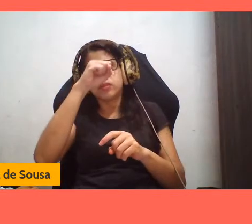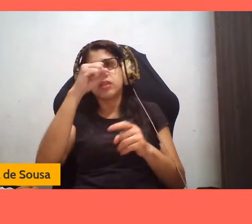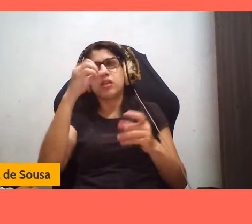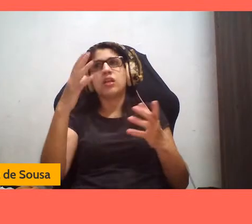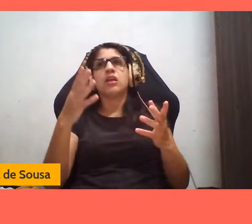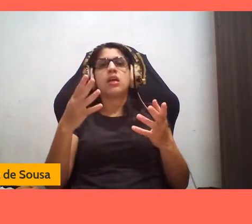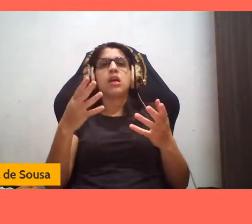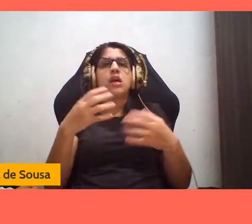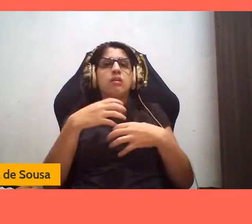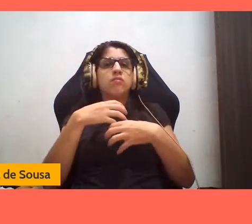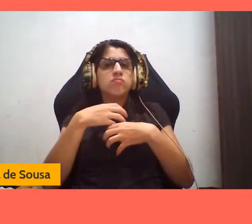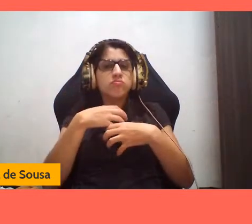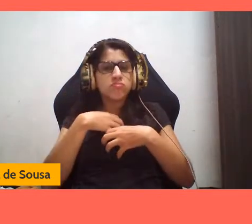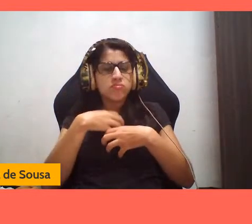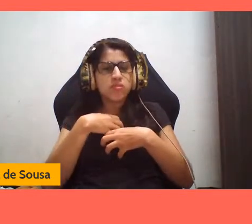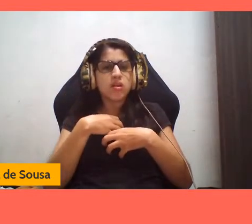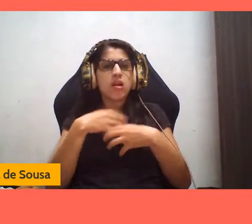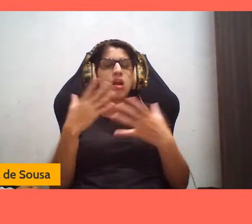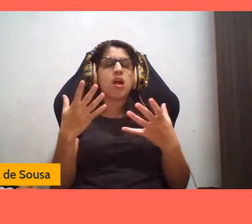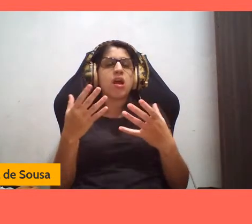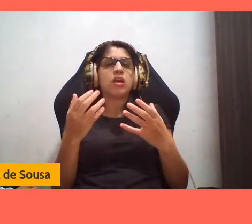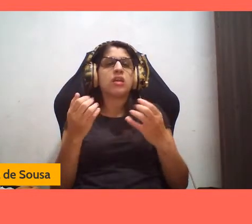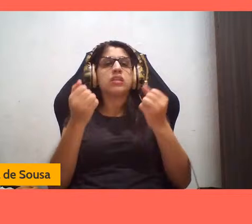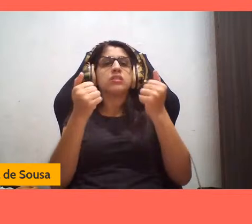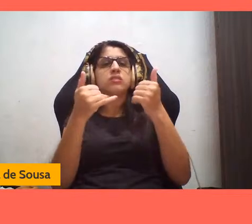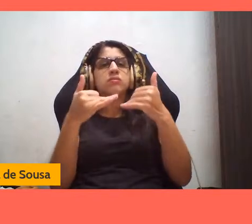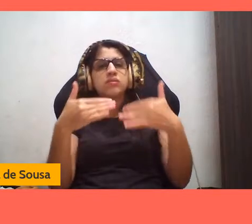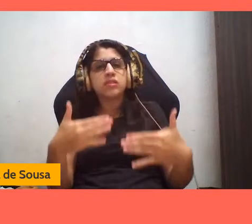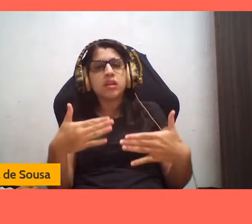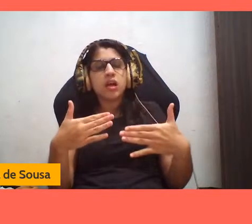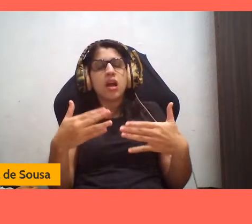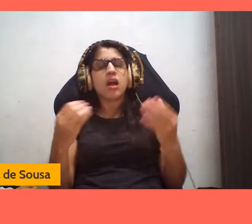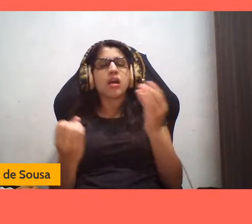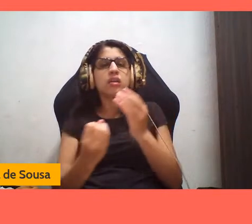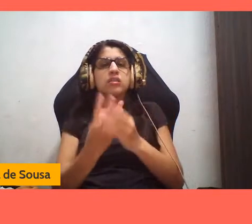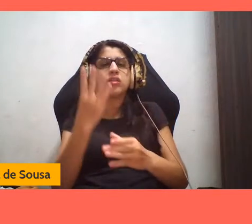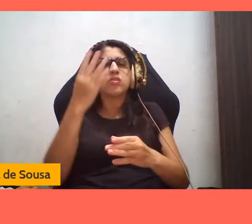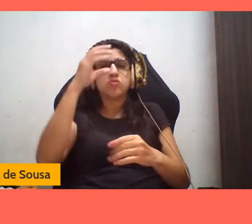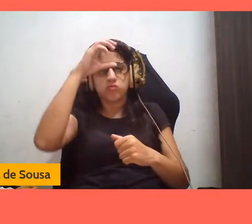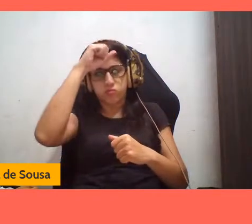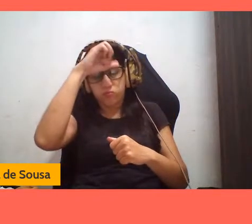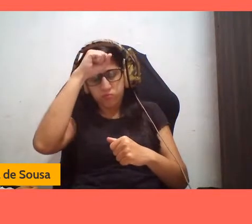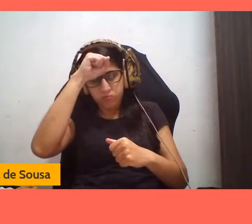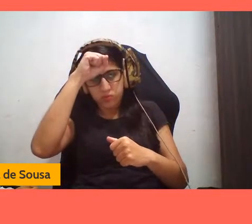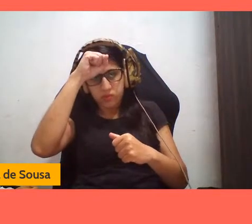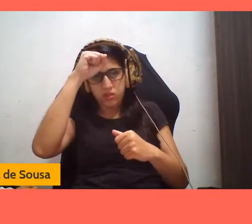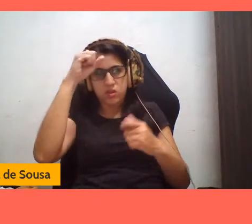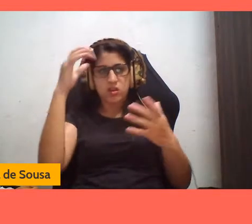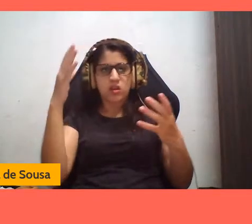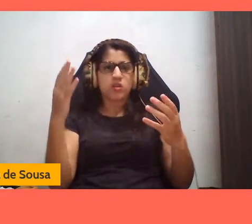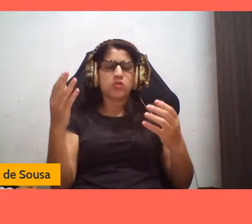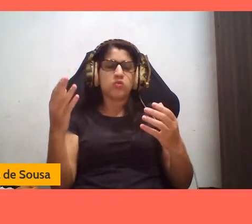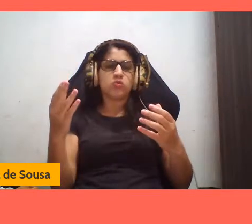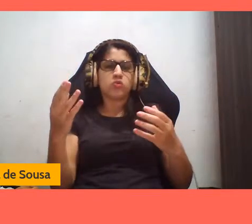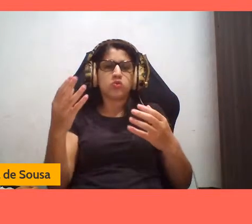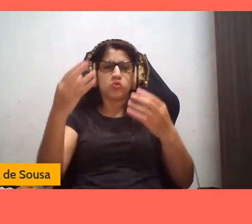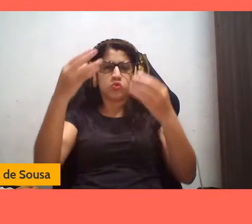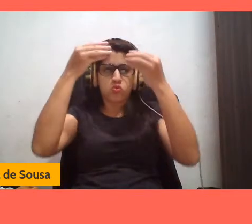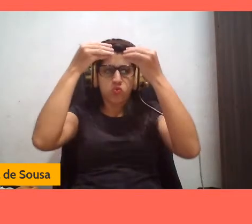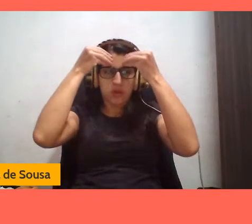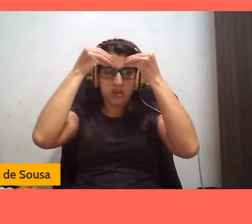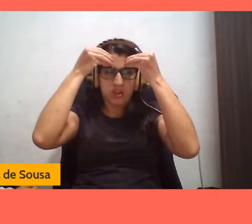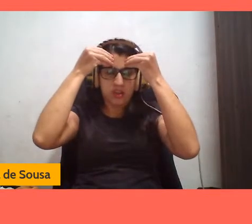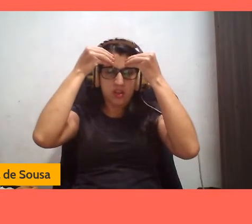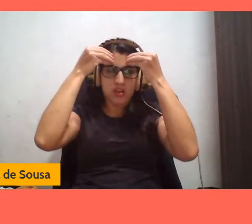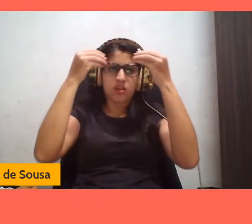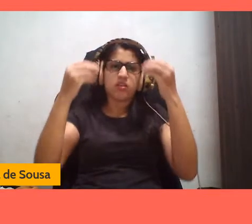comuns. Isso implica que a criação de conhecimento, sua aquisição, sua validação